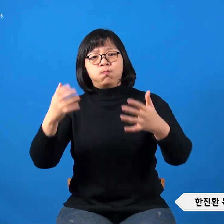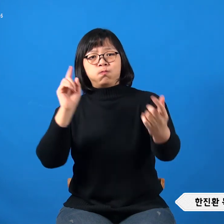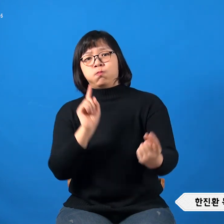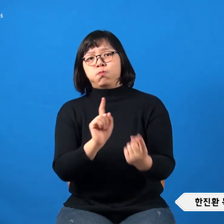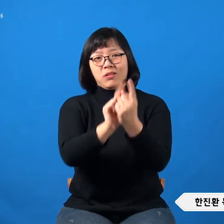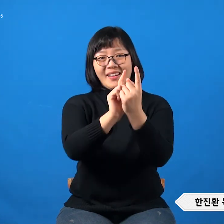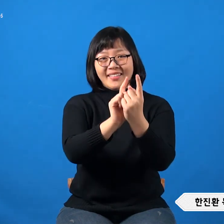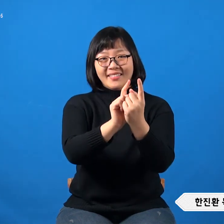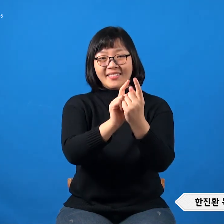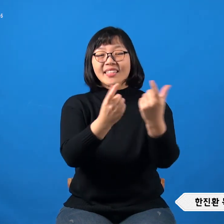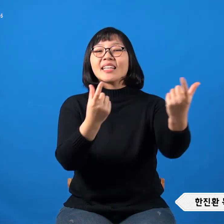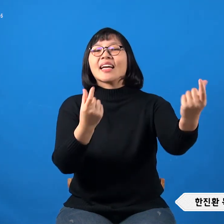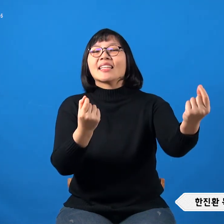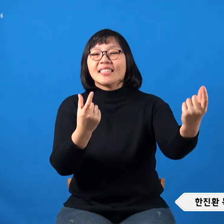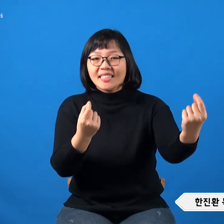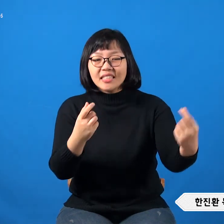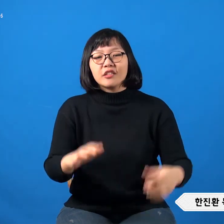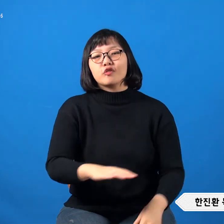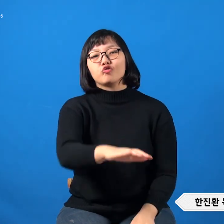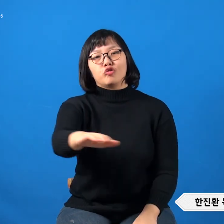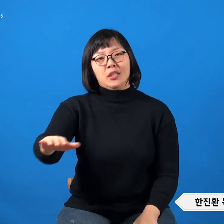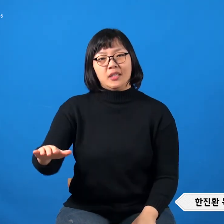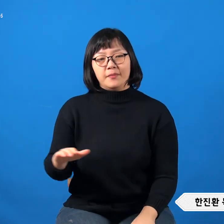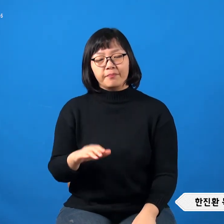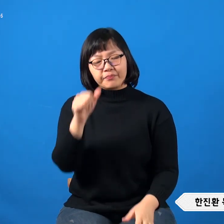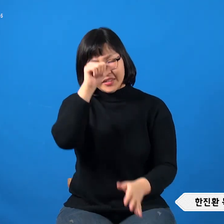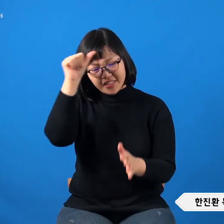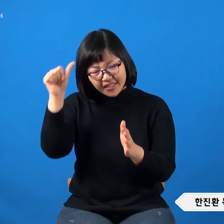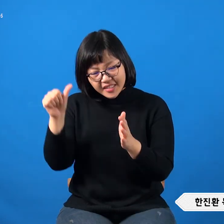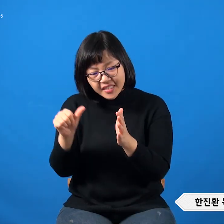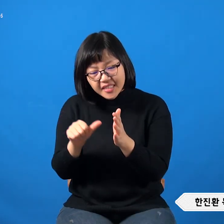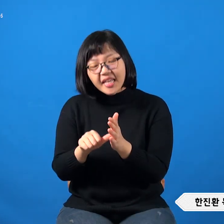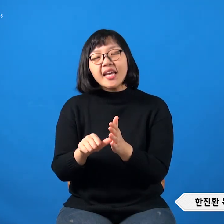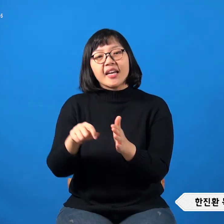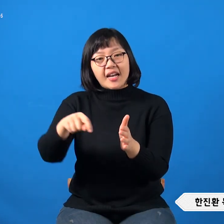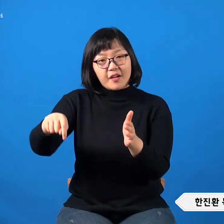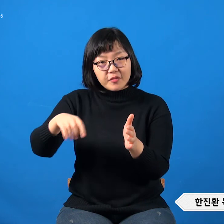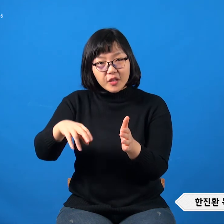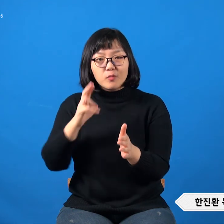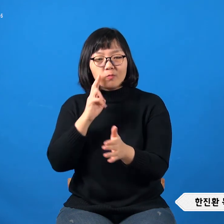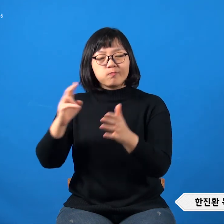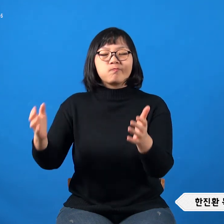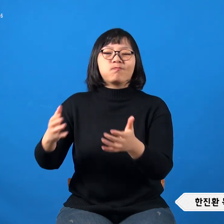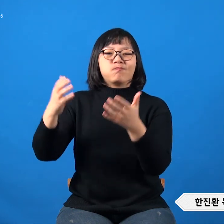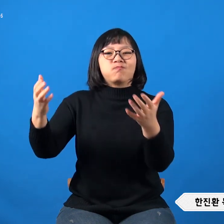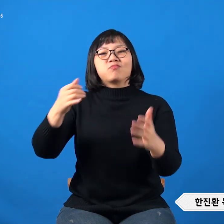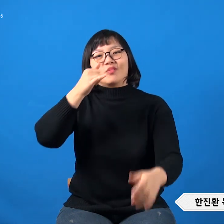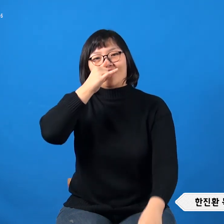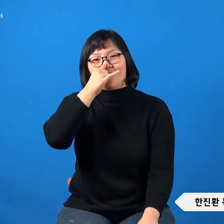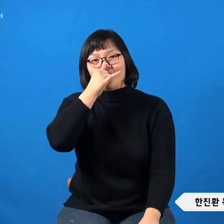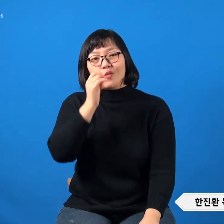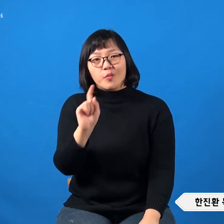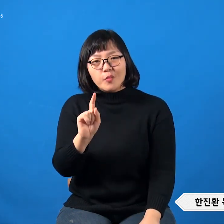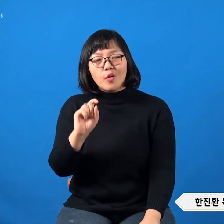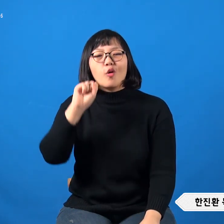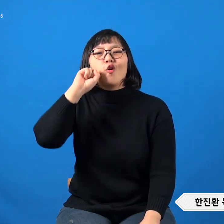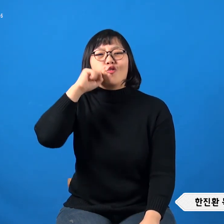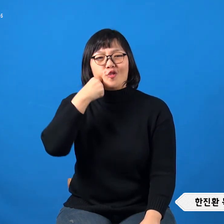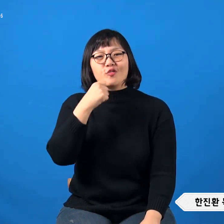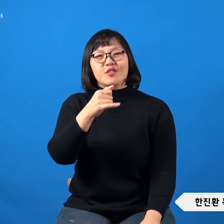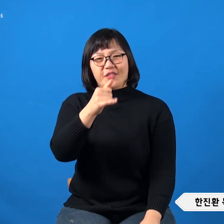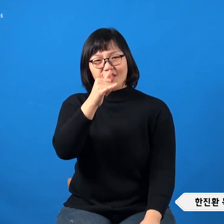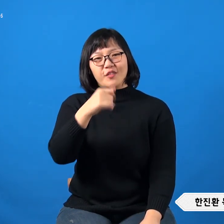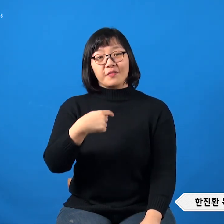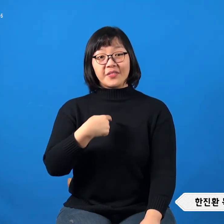여러분, 우리 인생길에도 이런 갑작스러운 폭풍이 있다는 것을 아십니까? 저는